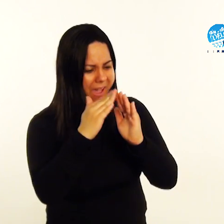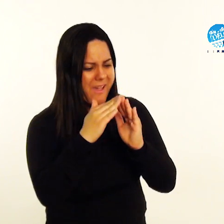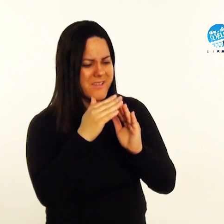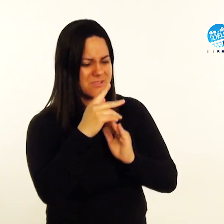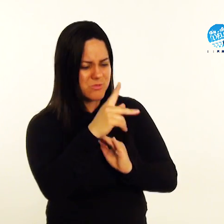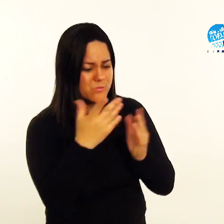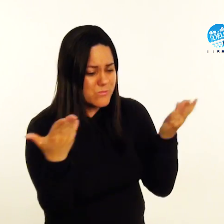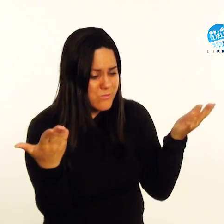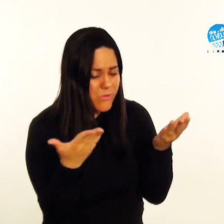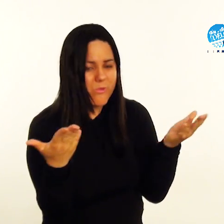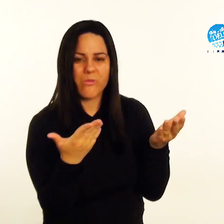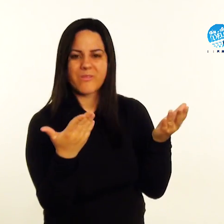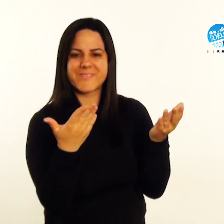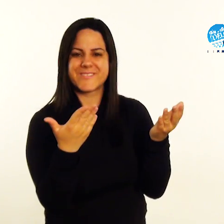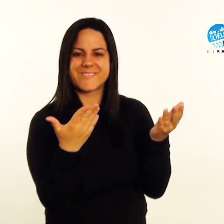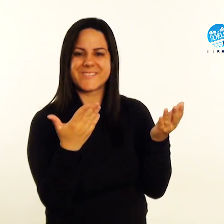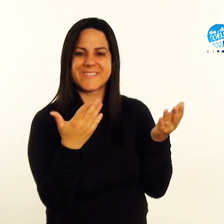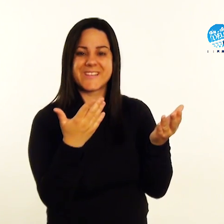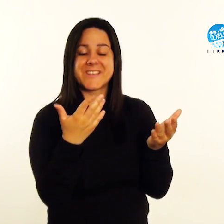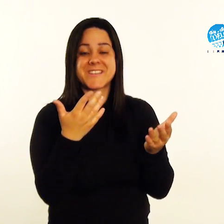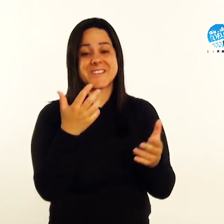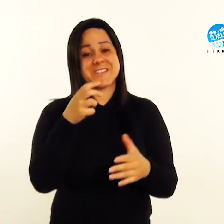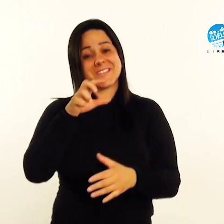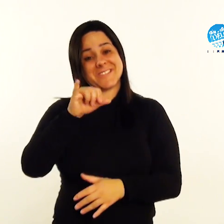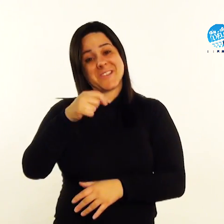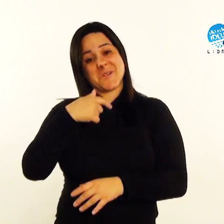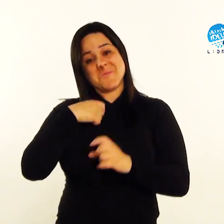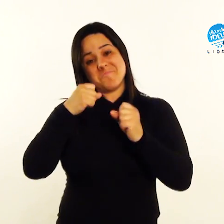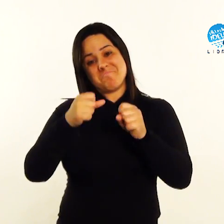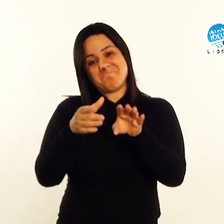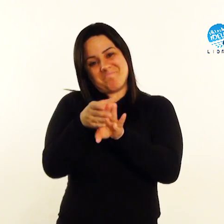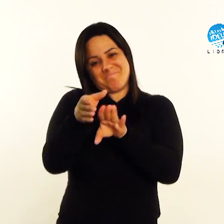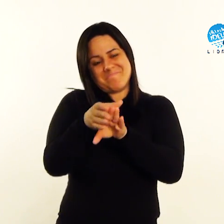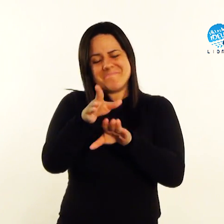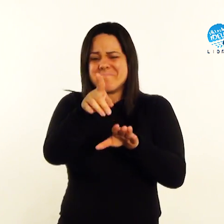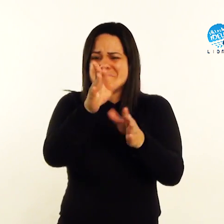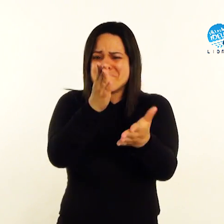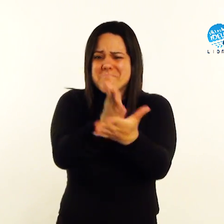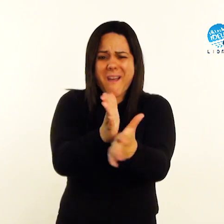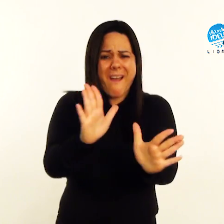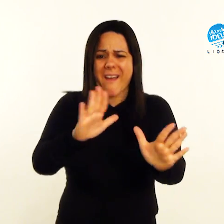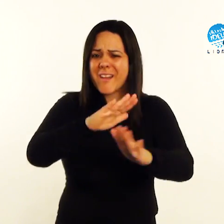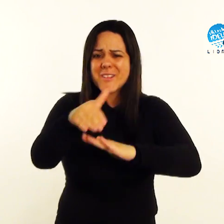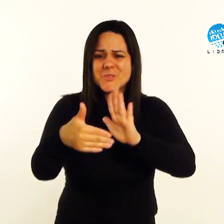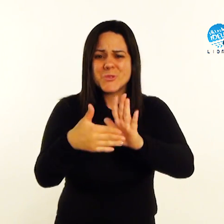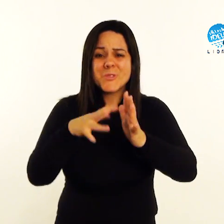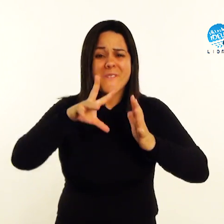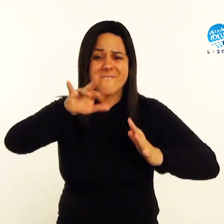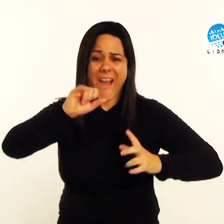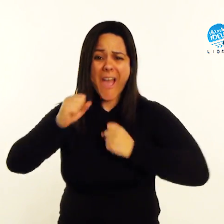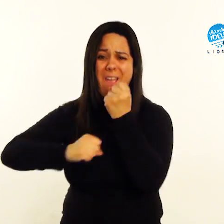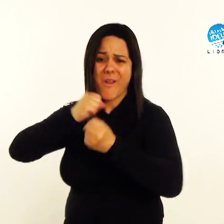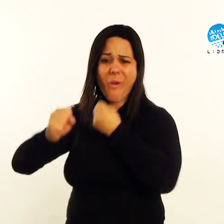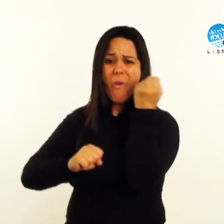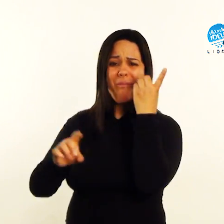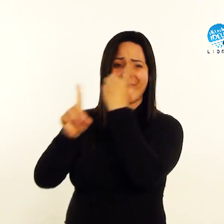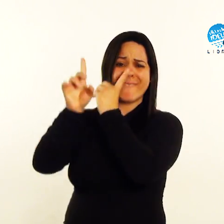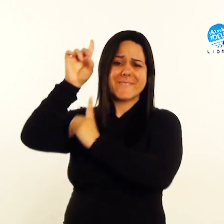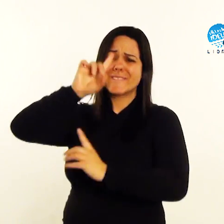casa hoje. Se eu pudesse dar um conselho para você, eu diria: para tudo e corre para